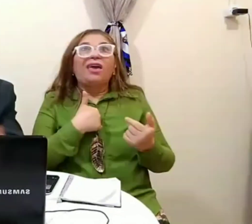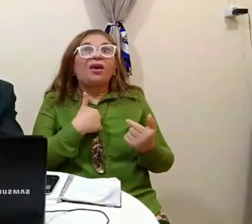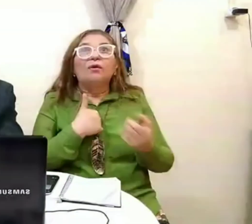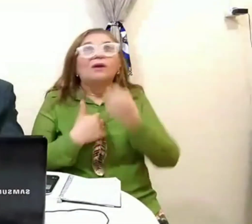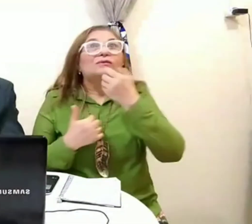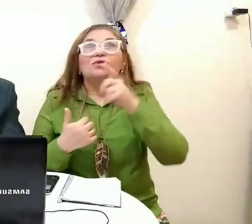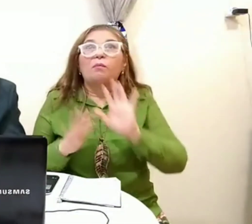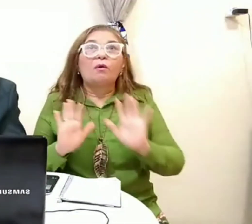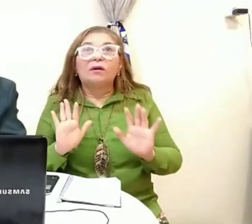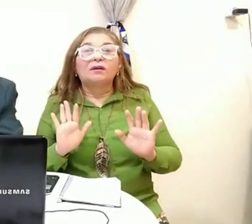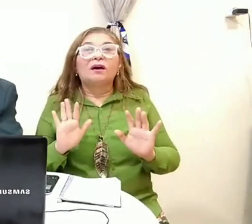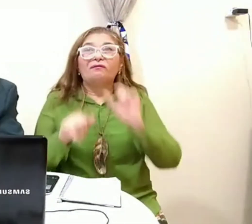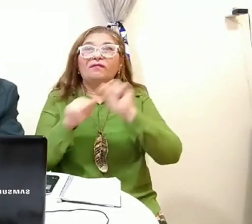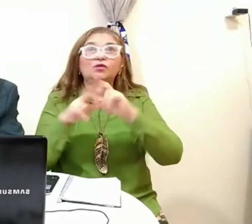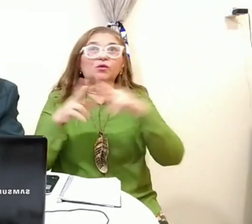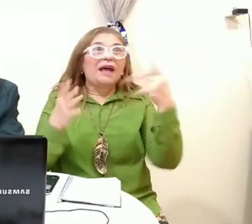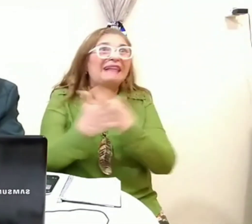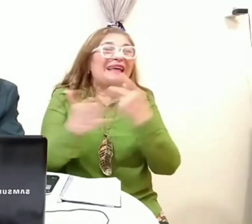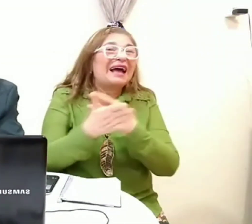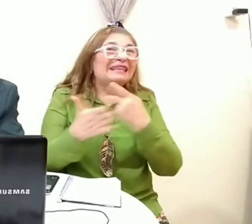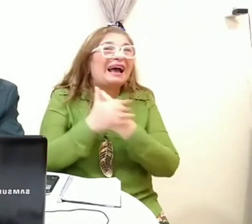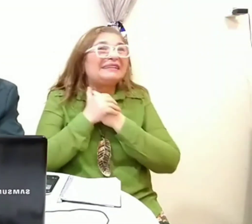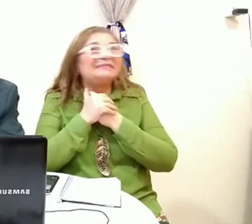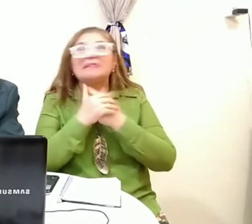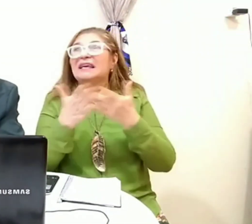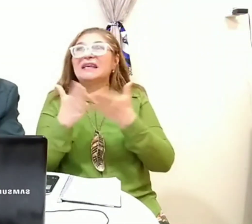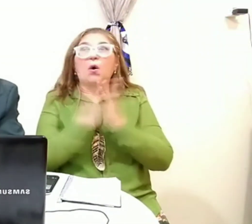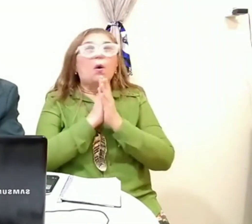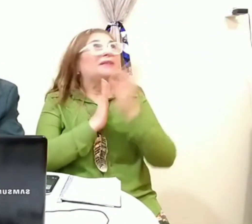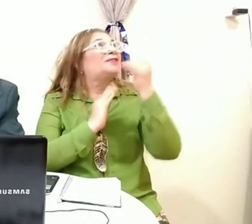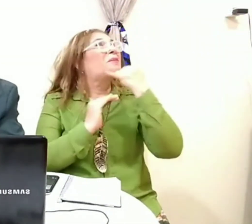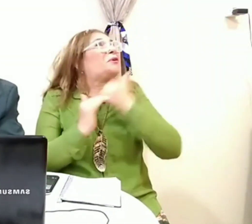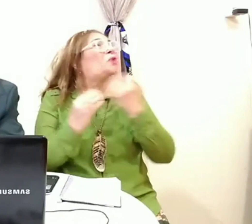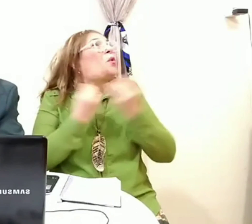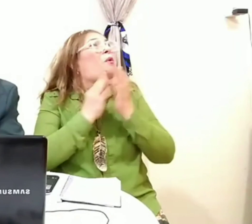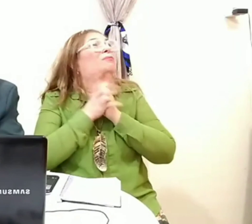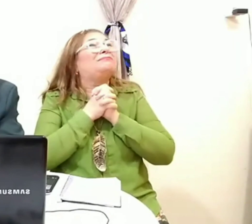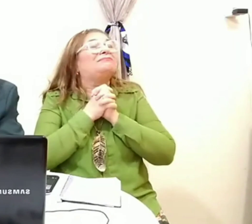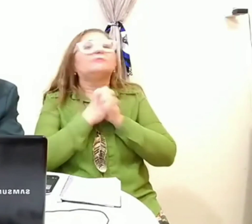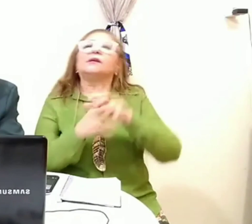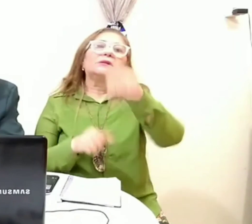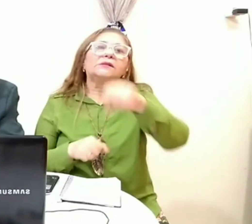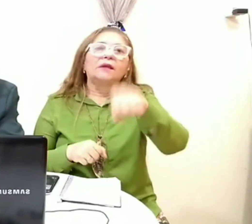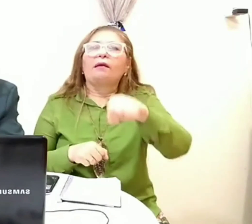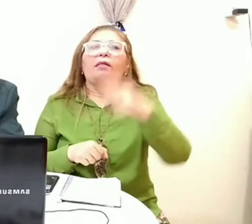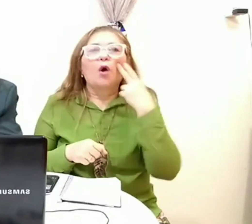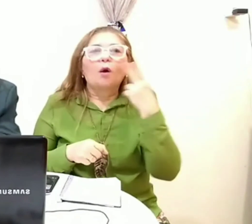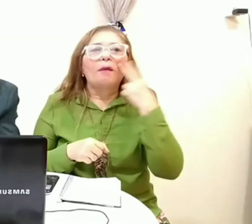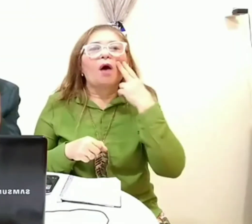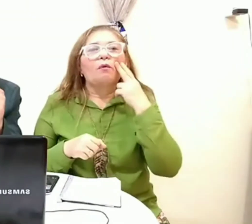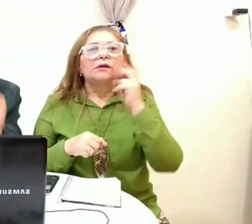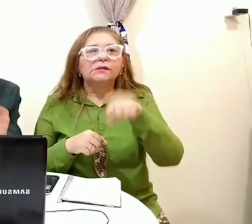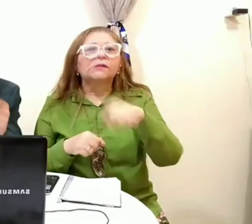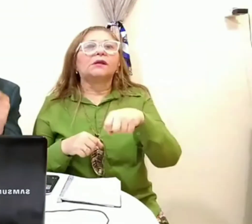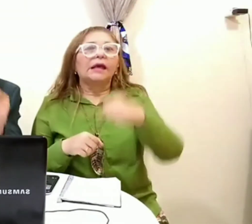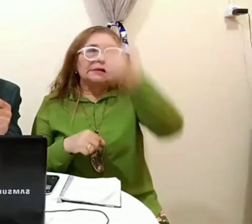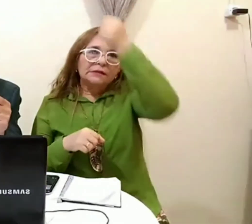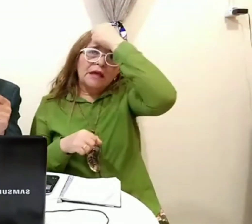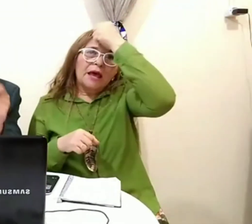uma pessoa boa, tenho feito muitas coisas erradas, e aí como é que fica a minha situação? Da mesma maneira,